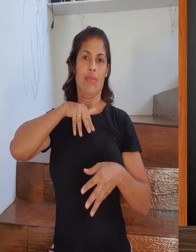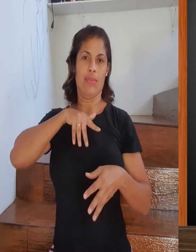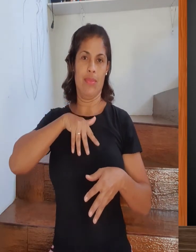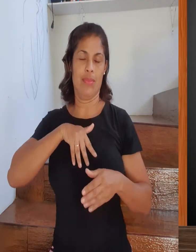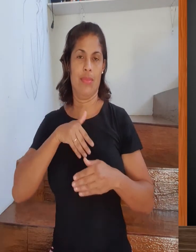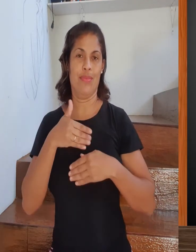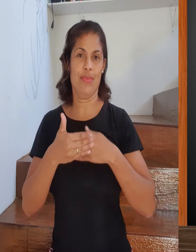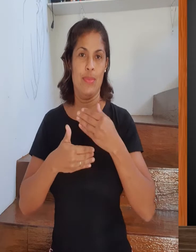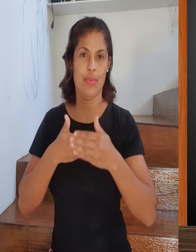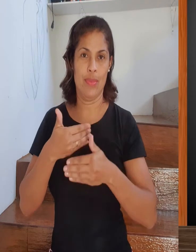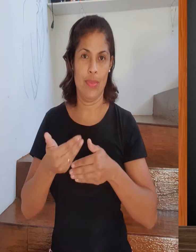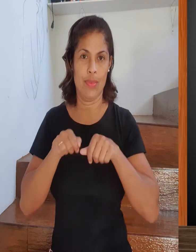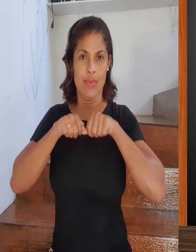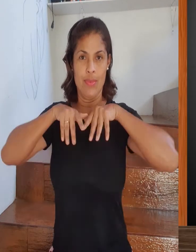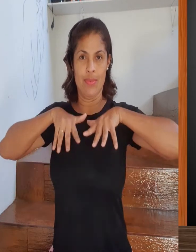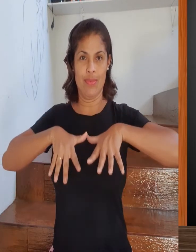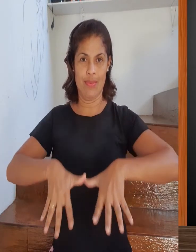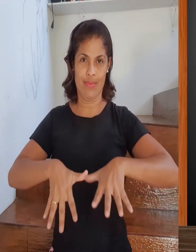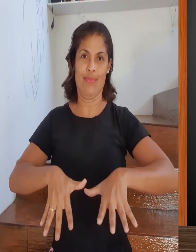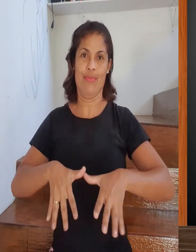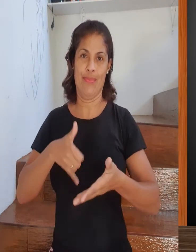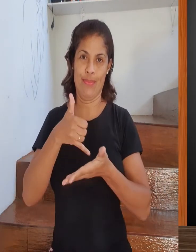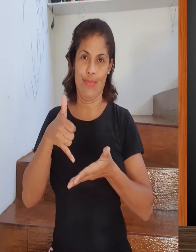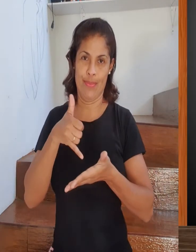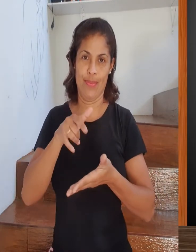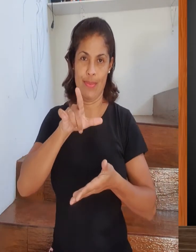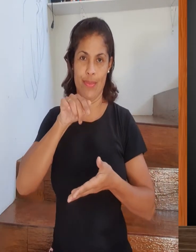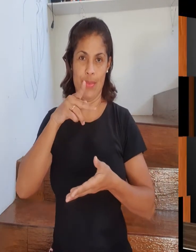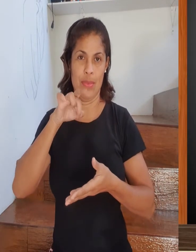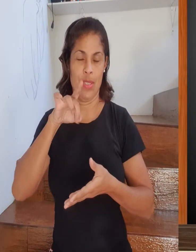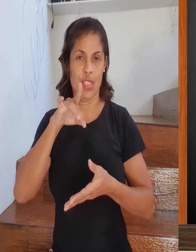absorvidas através do processo de difusão lipídica.